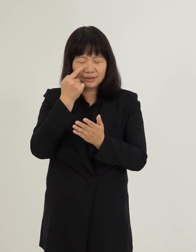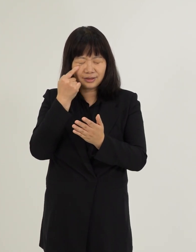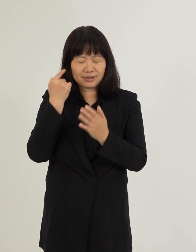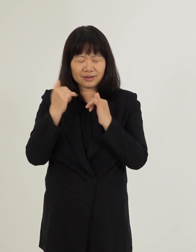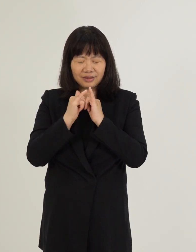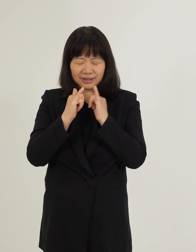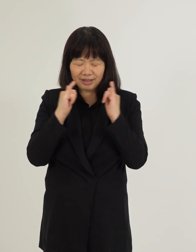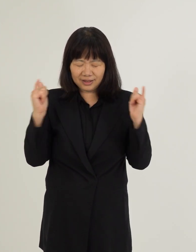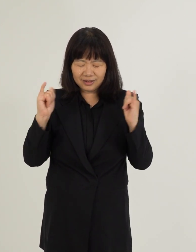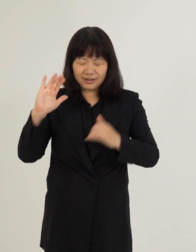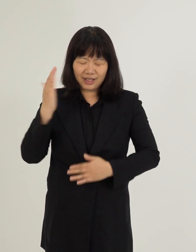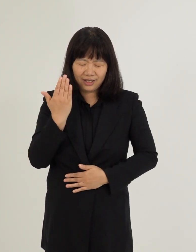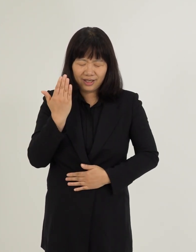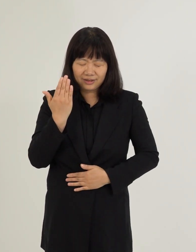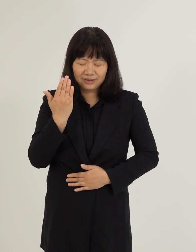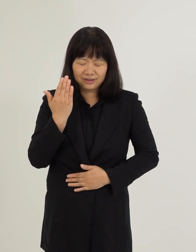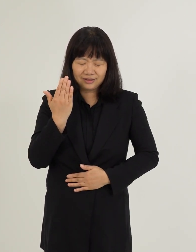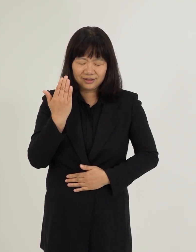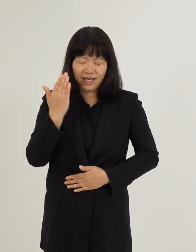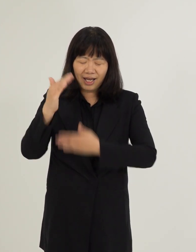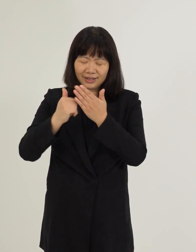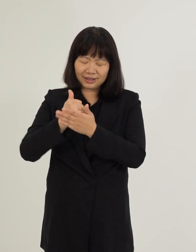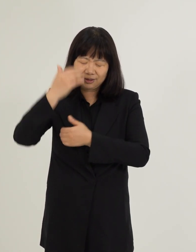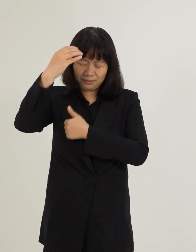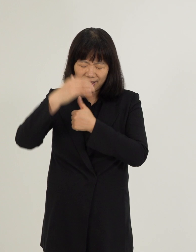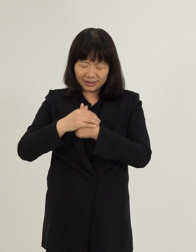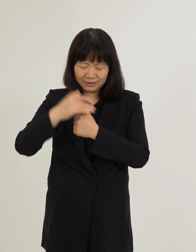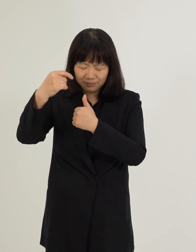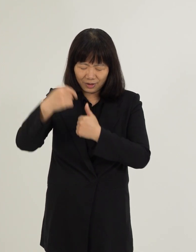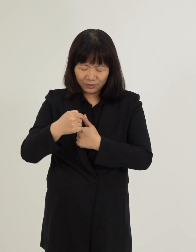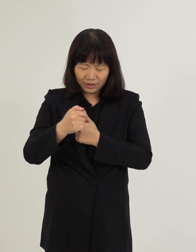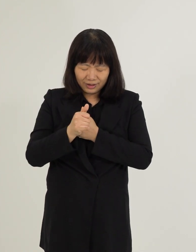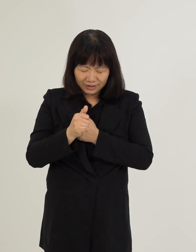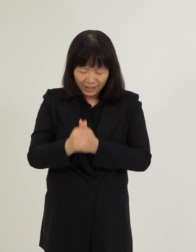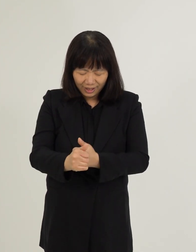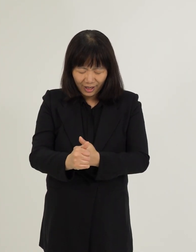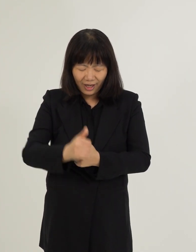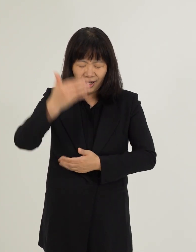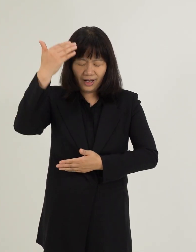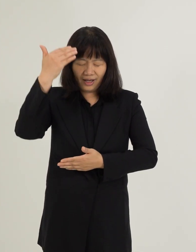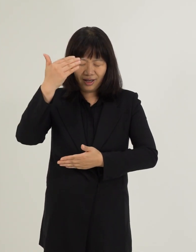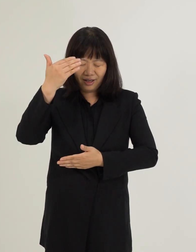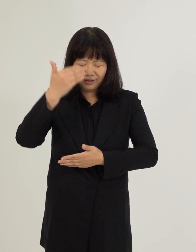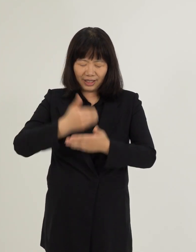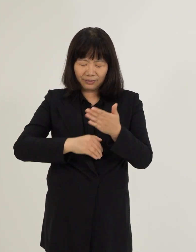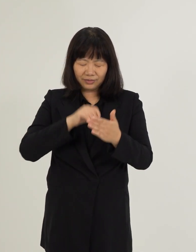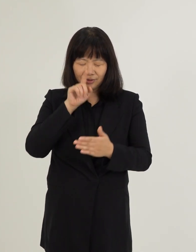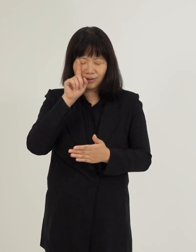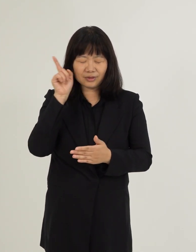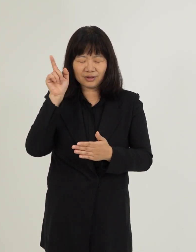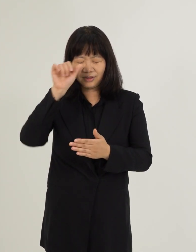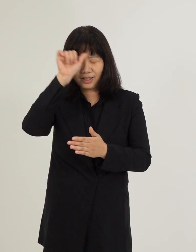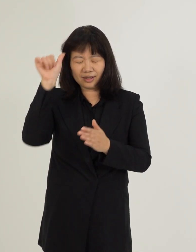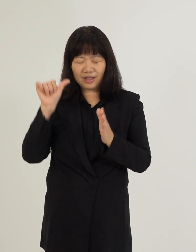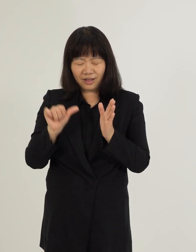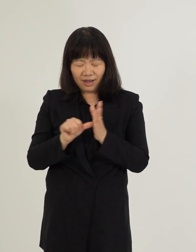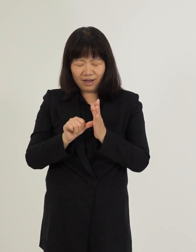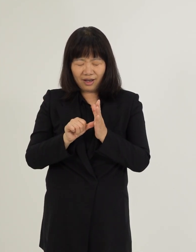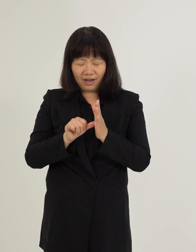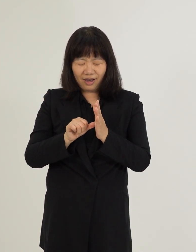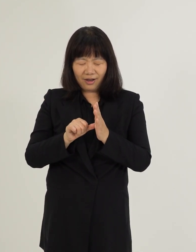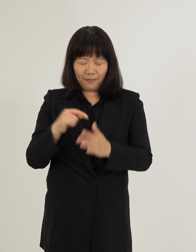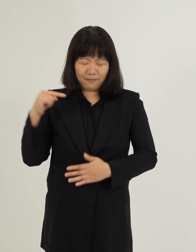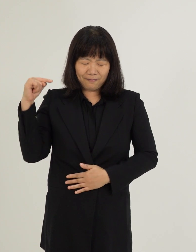이 대위 명령 앞에 내 남은 생애가 철저히 순종되어지게 하시고, 인카네이션,